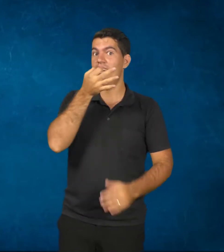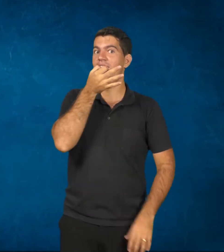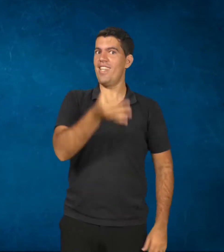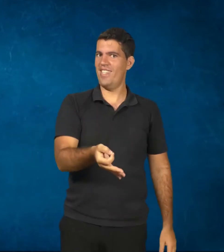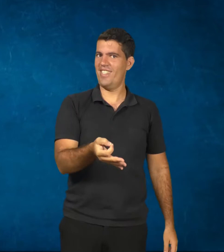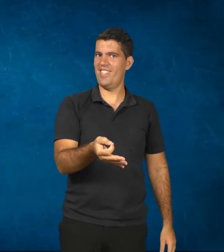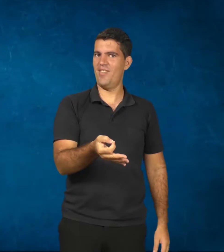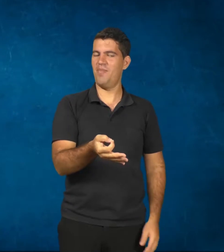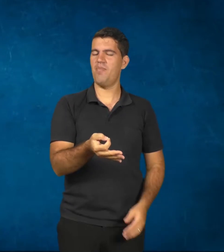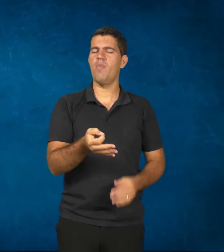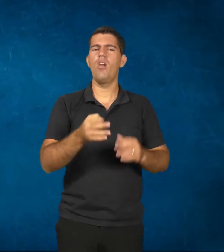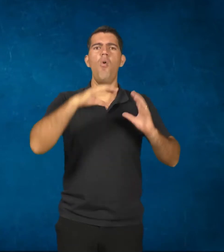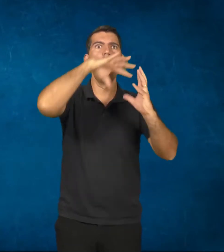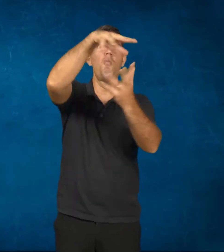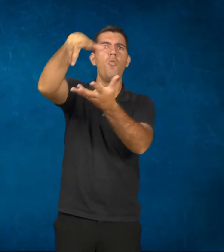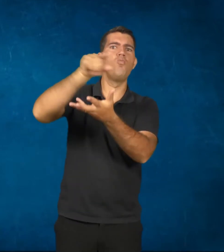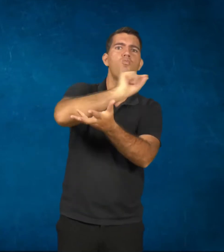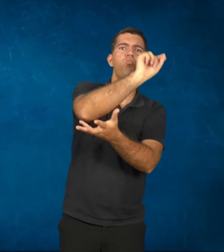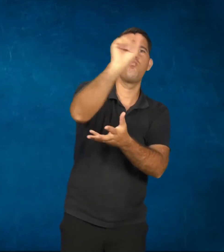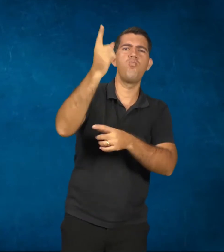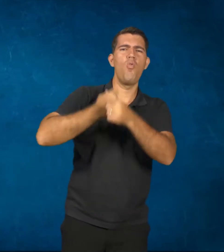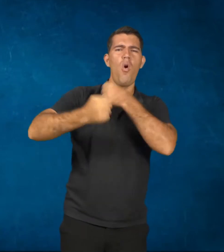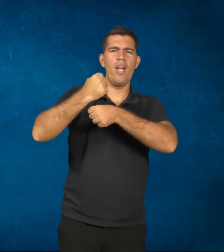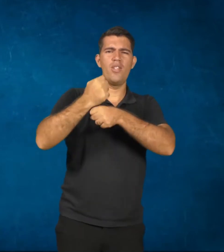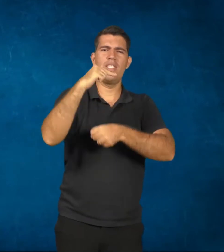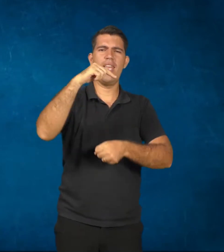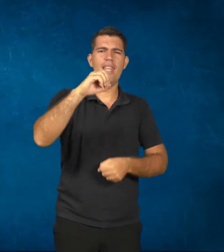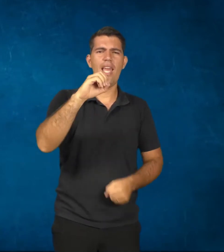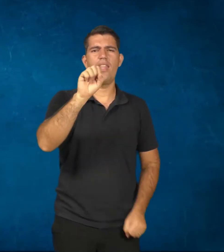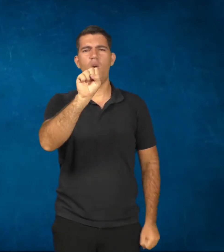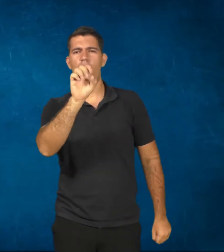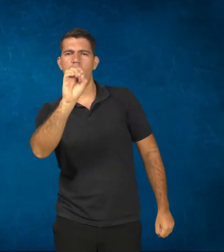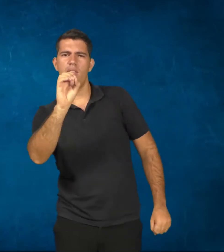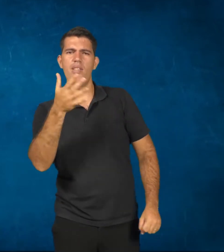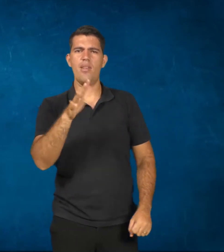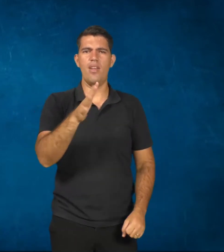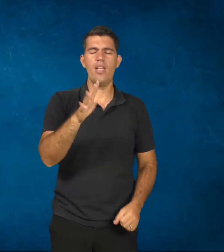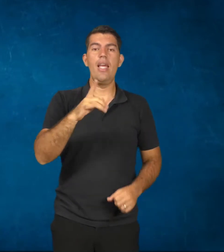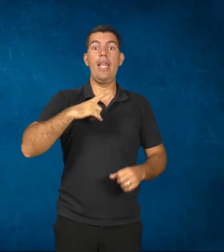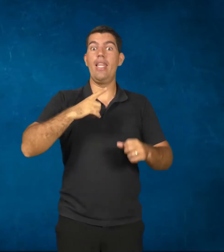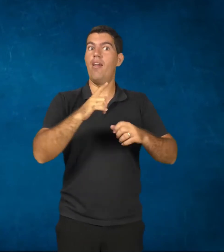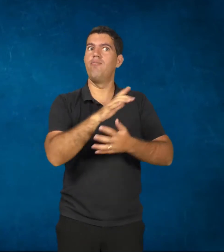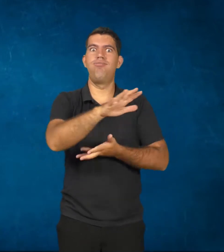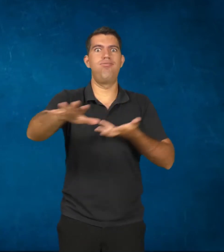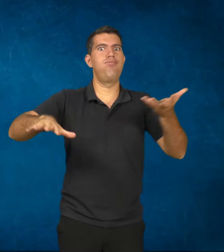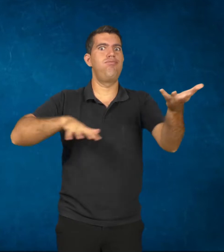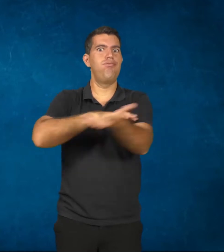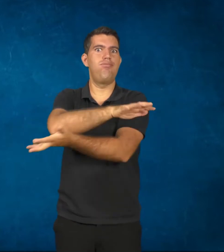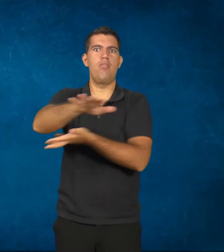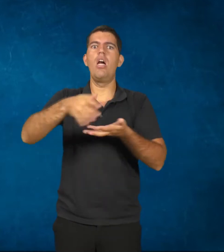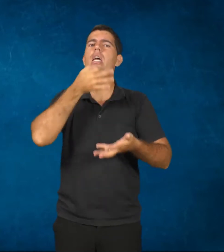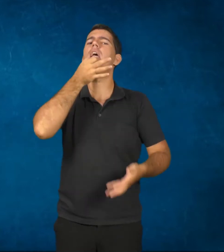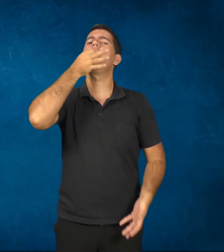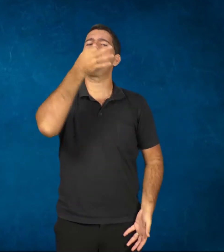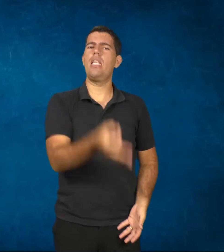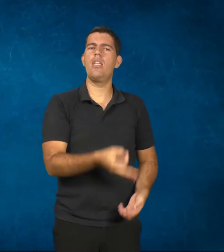crítica. Em vários locais do mundo, nos anos 70 e 80, teve grandes agitações e críticas em relação à